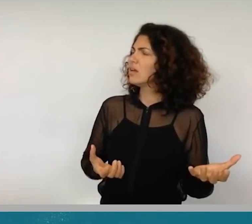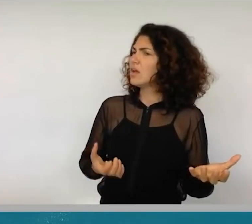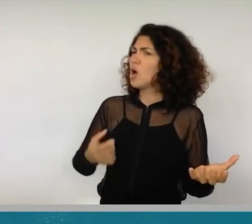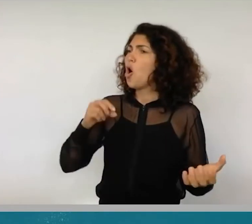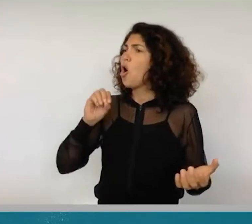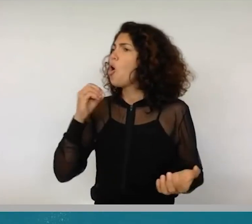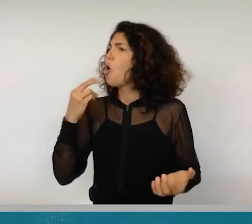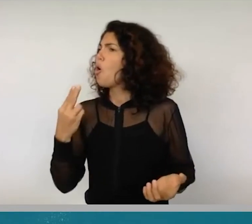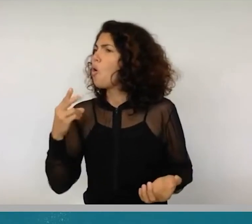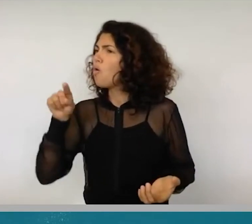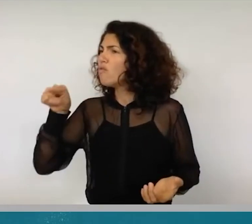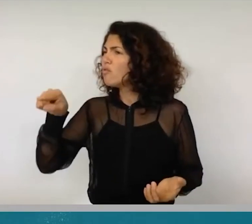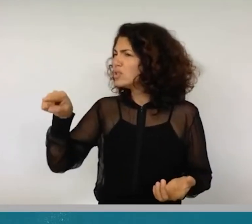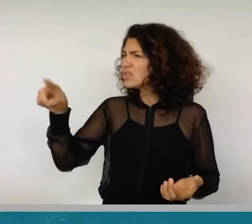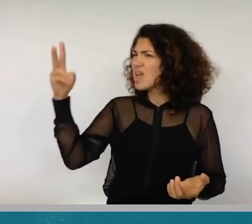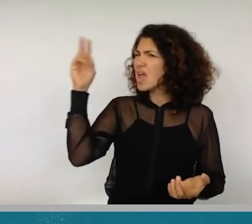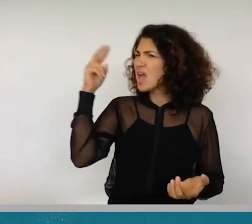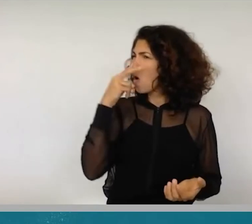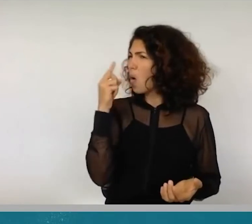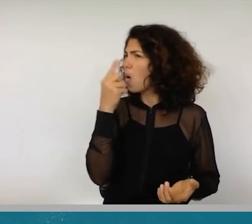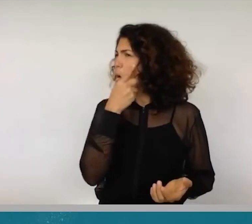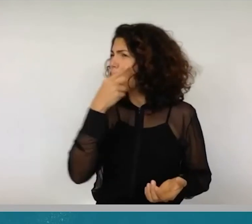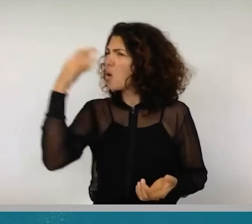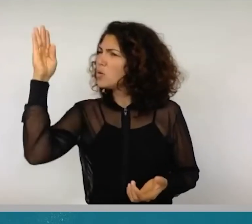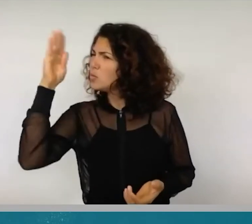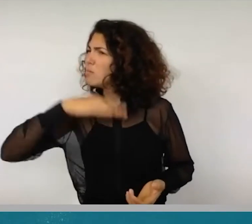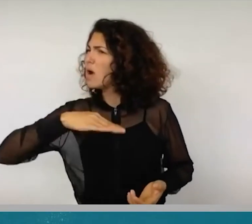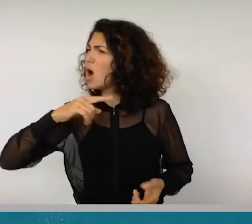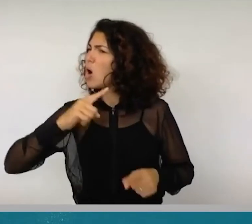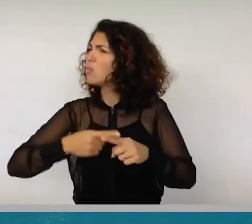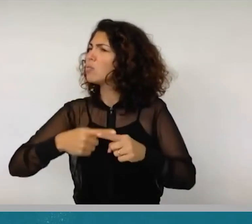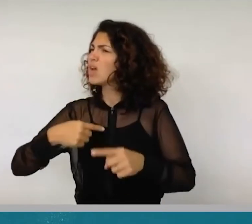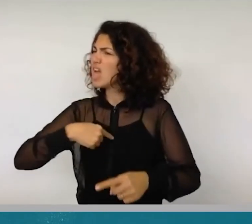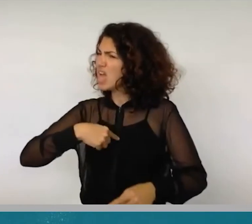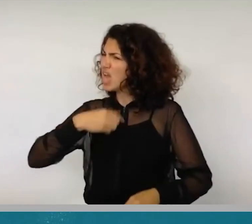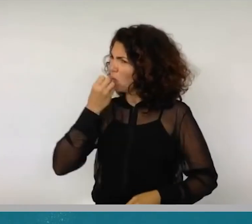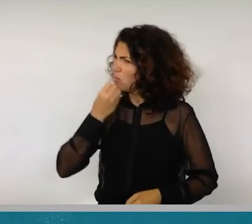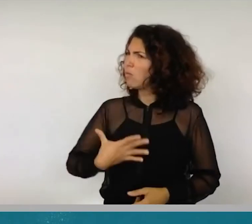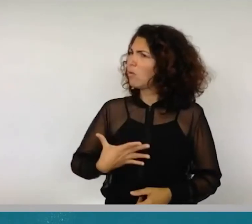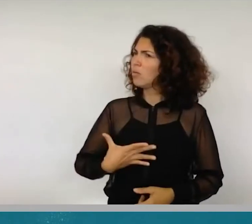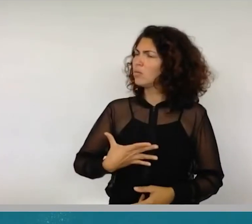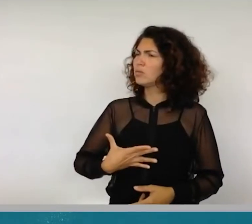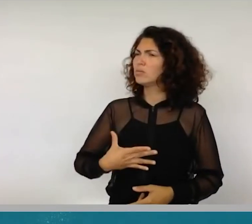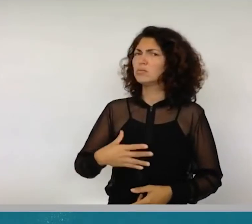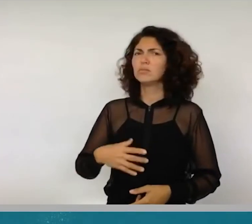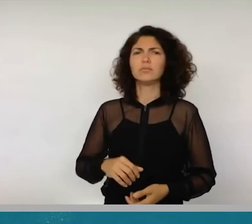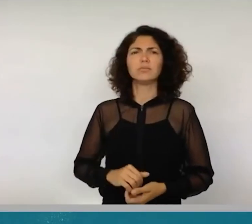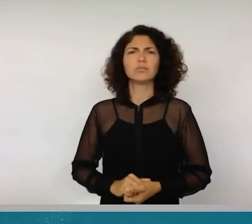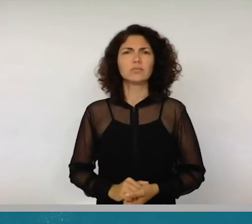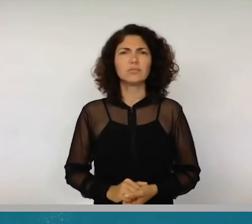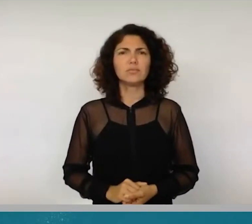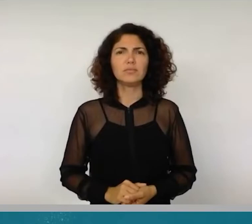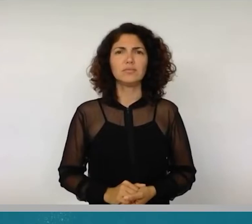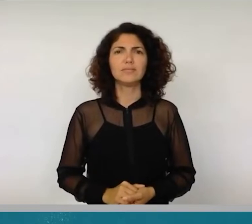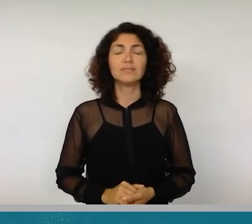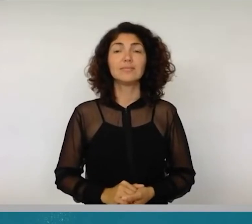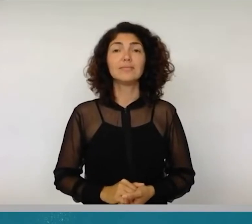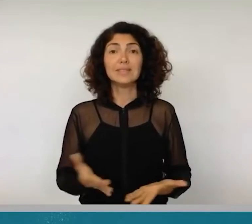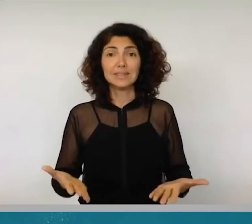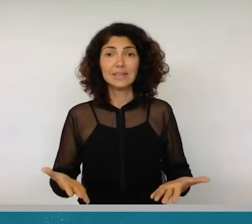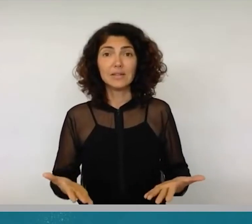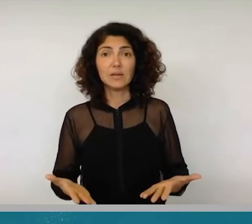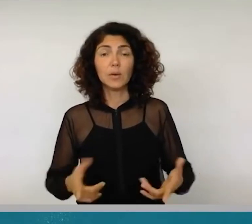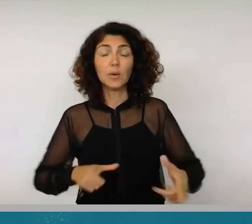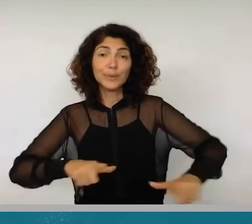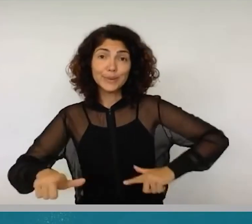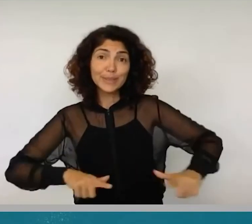bom? Porque aqui diz o quê? Aqui diz sobre, vocês entendem isso aqui, é sobre os trabalhadores de última hora. E